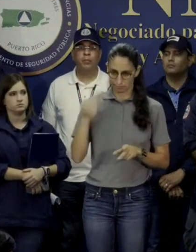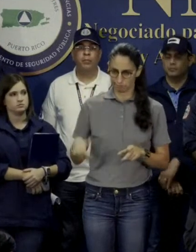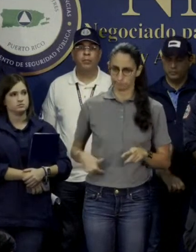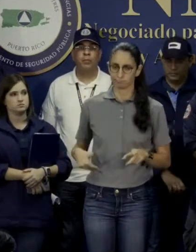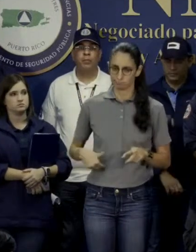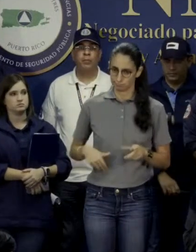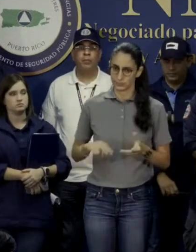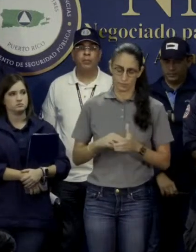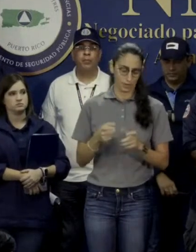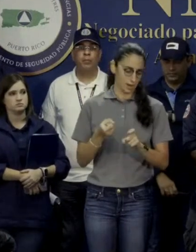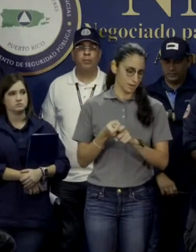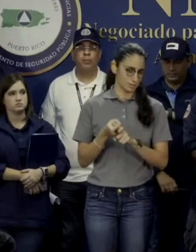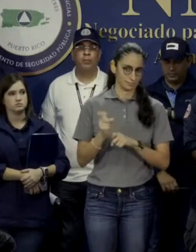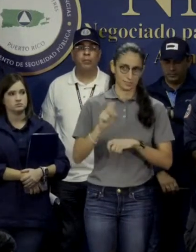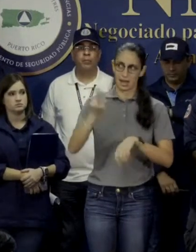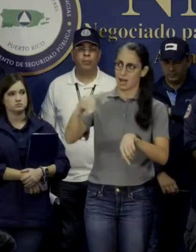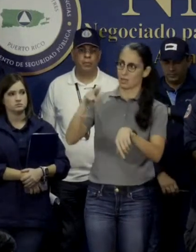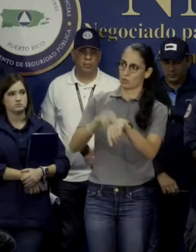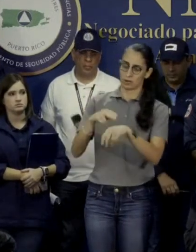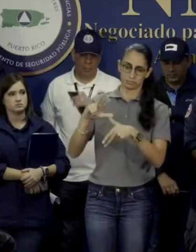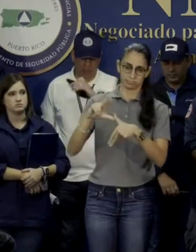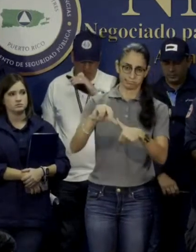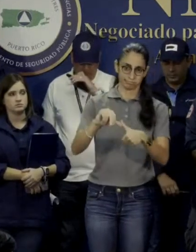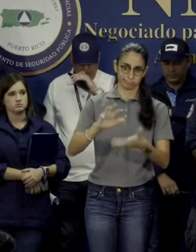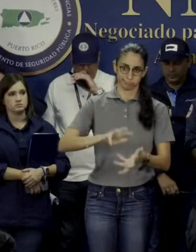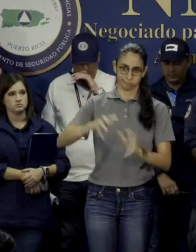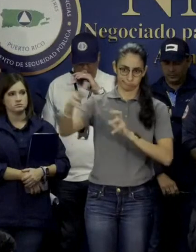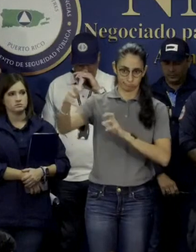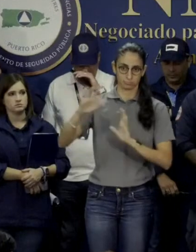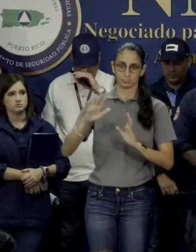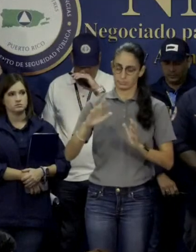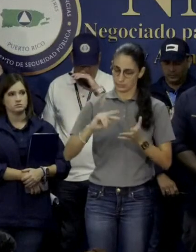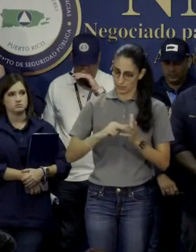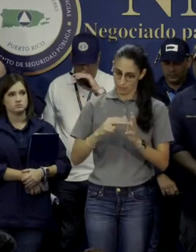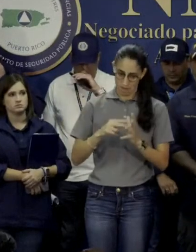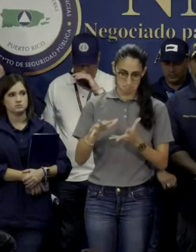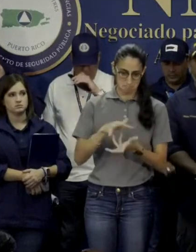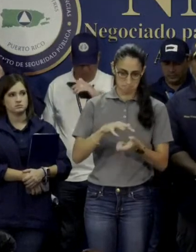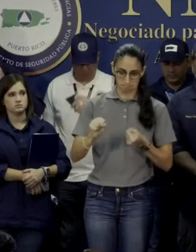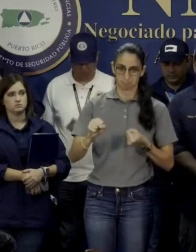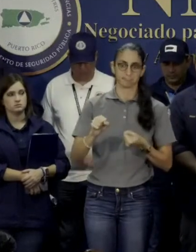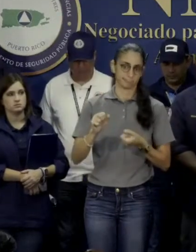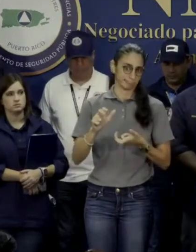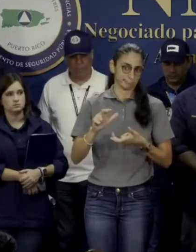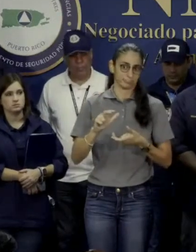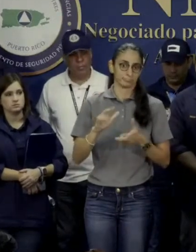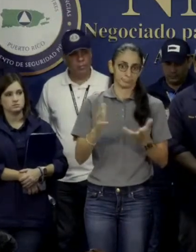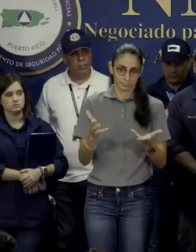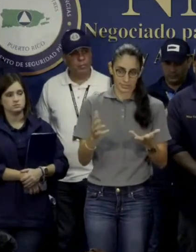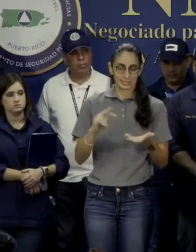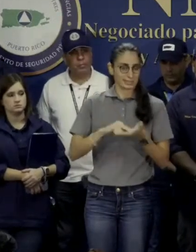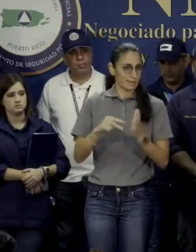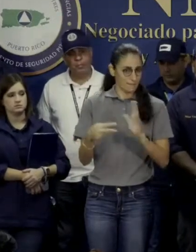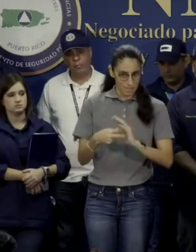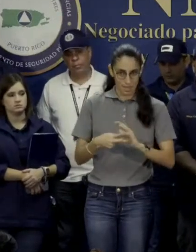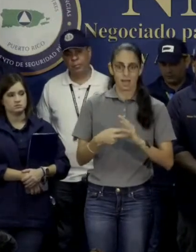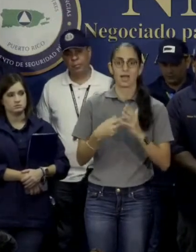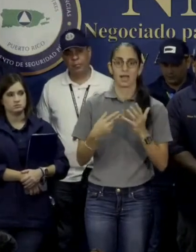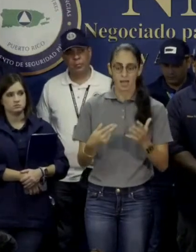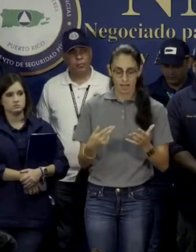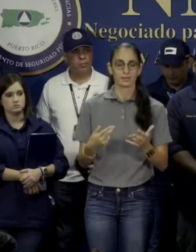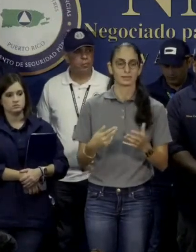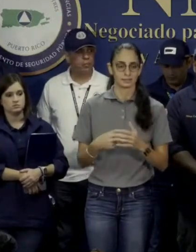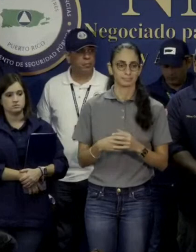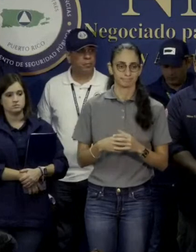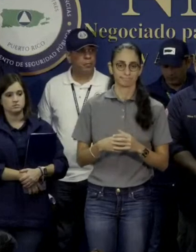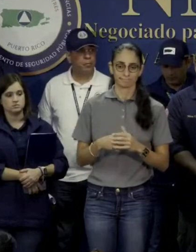Un daño de esa naturaleza es catastrófico. Un daño de esa naturaleza, por lo general,